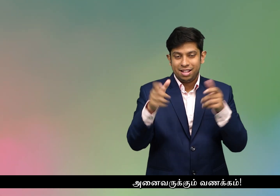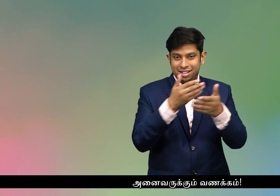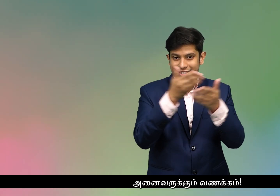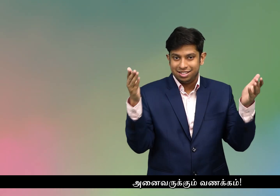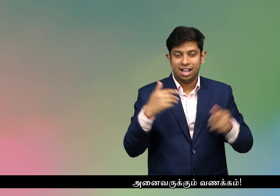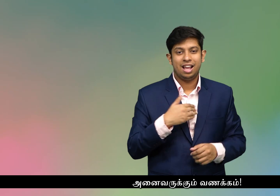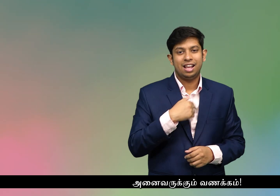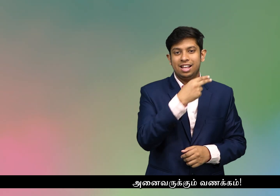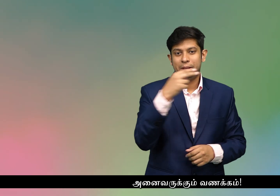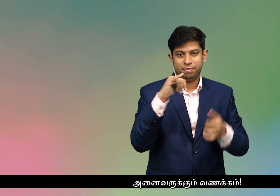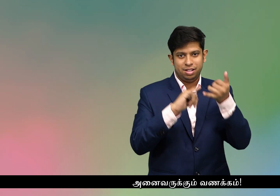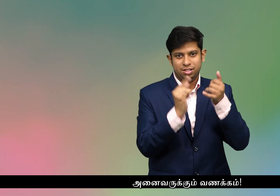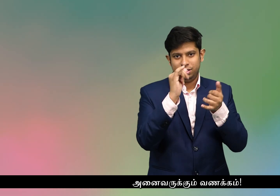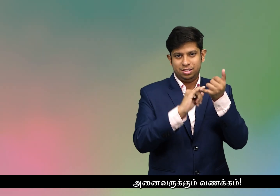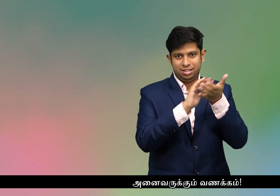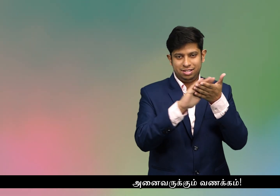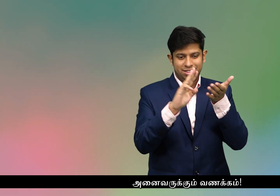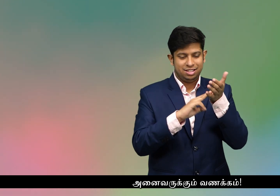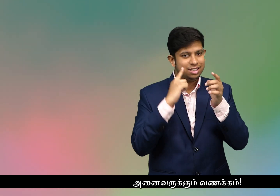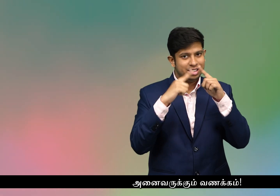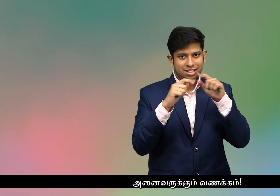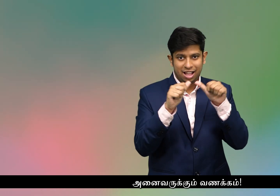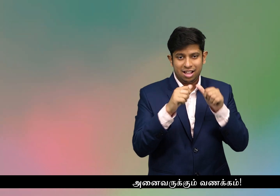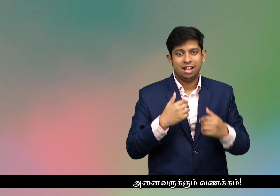வணக்கம் மாணவ செல்வங்களே,